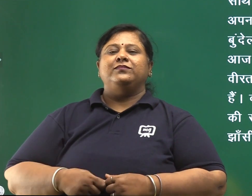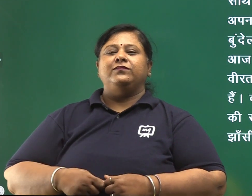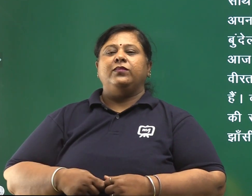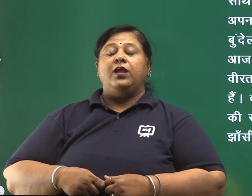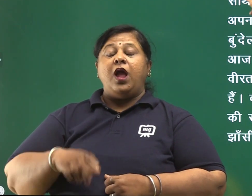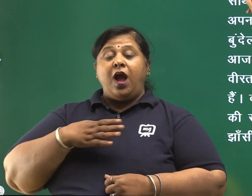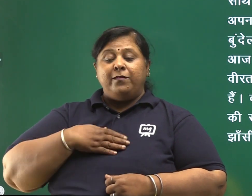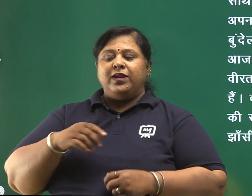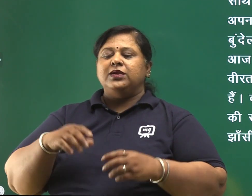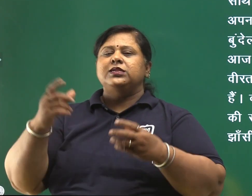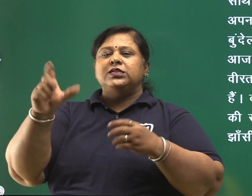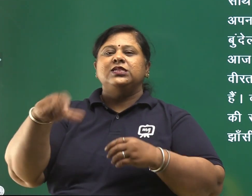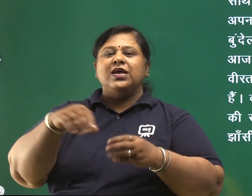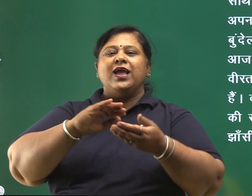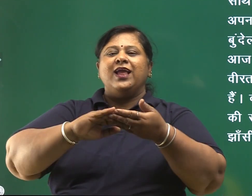अपनी सखियों